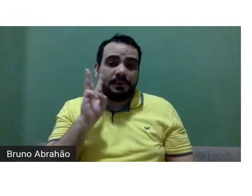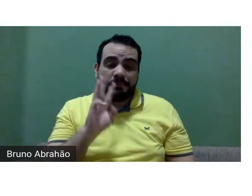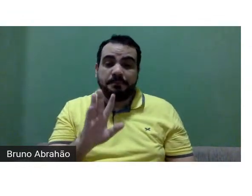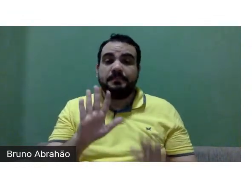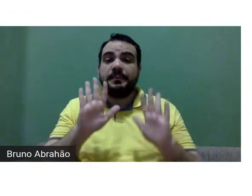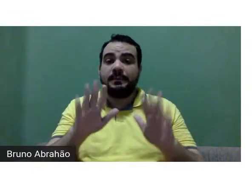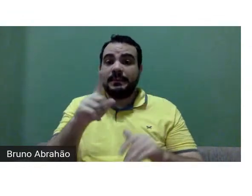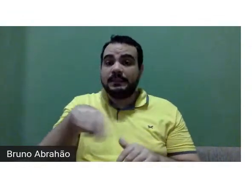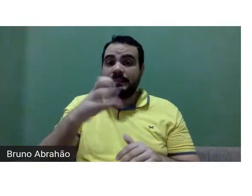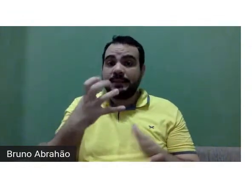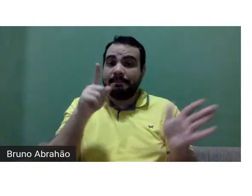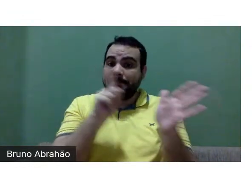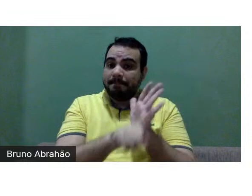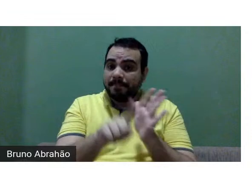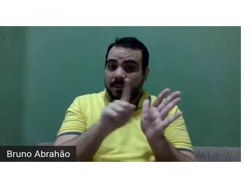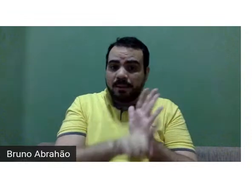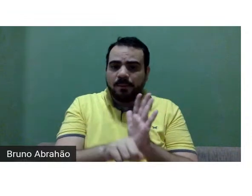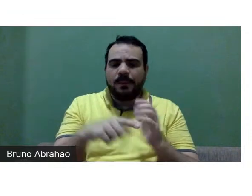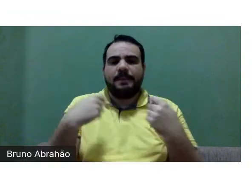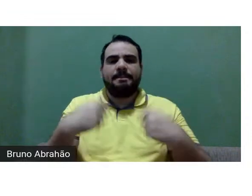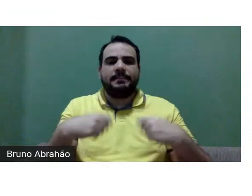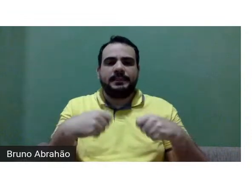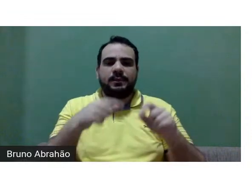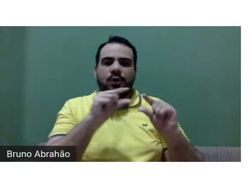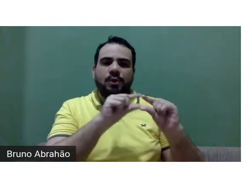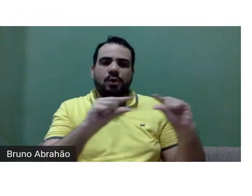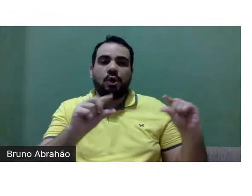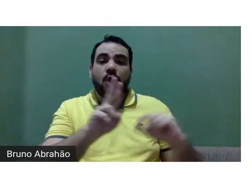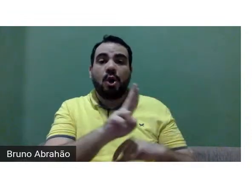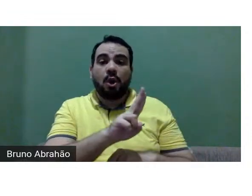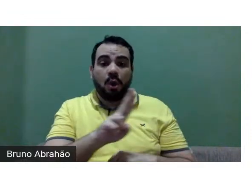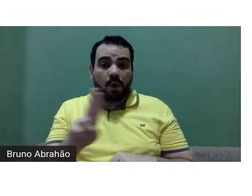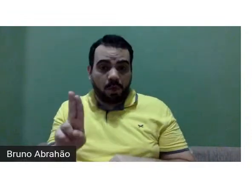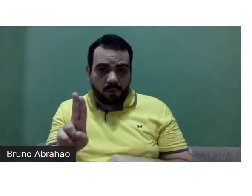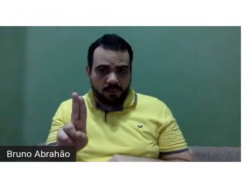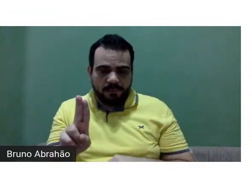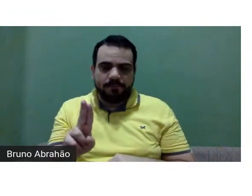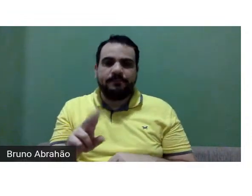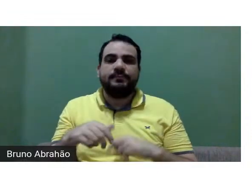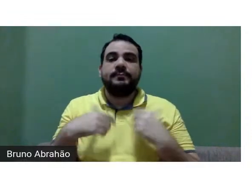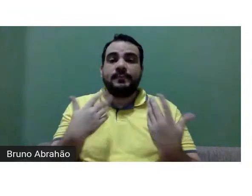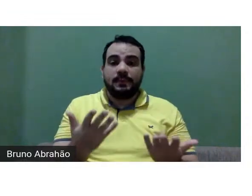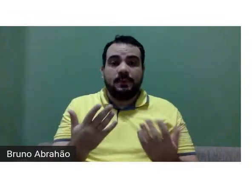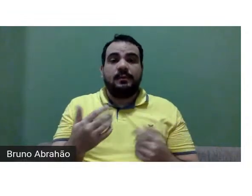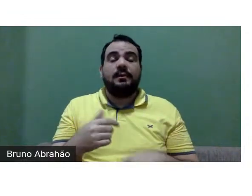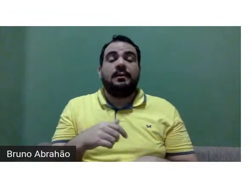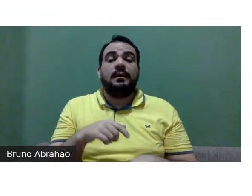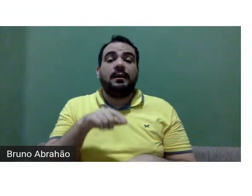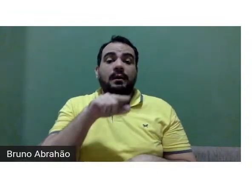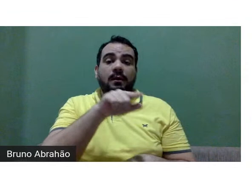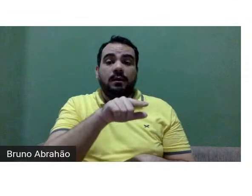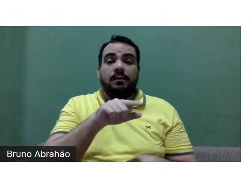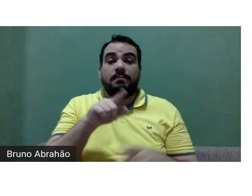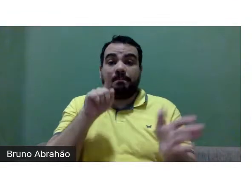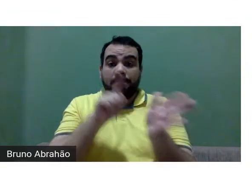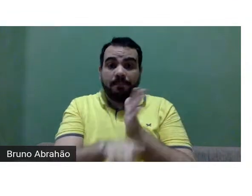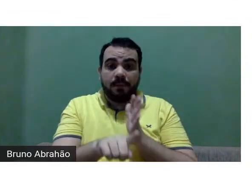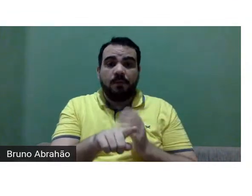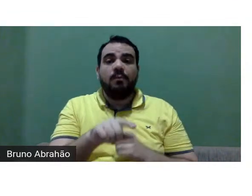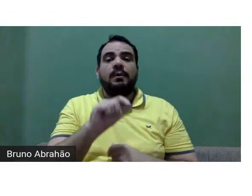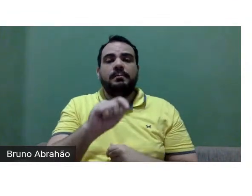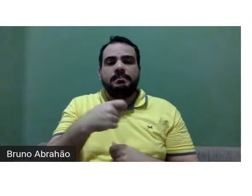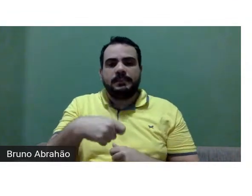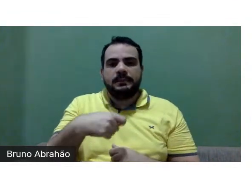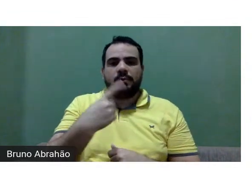interação a gente vai ter uma pergunta aí para Roberta Pergunta para o Wesley e se vocês quiserem você